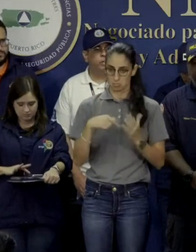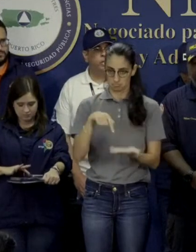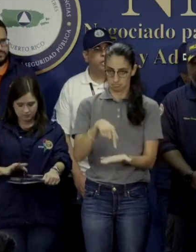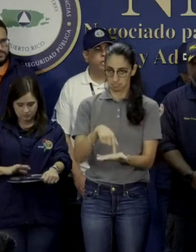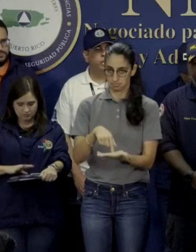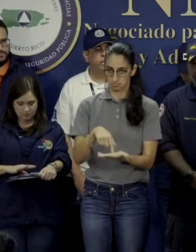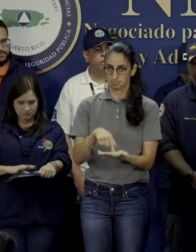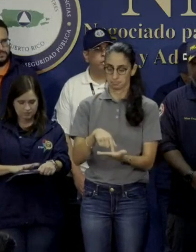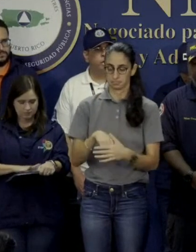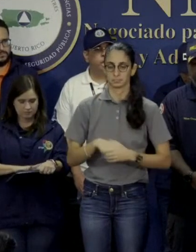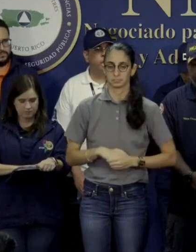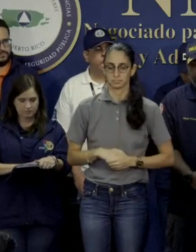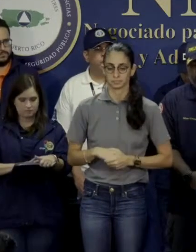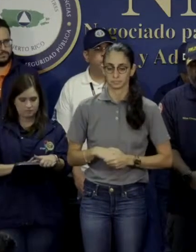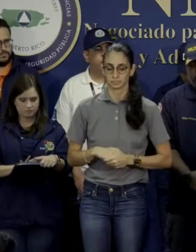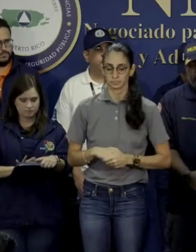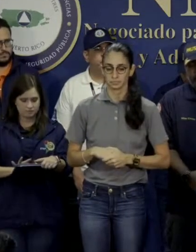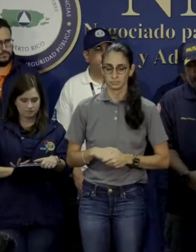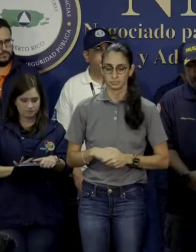a rescate.